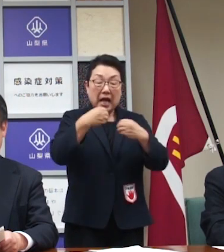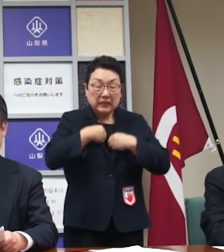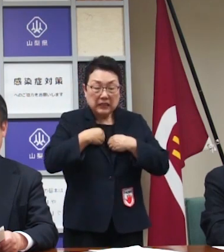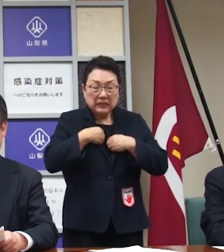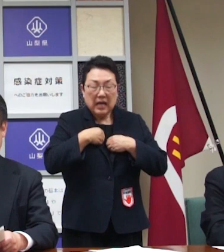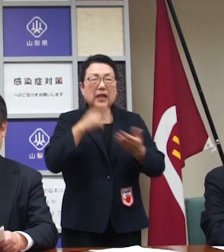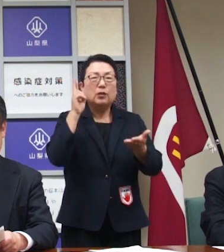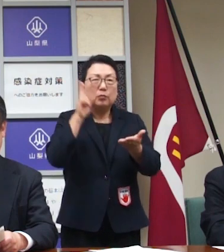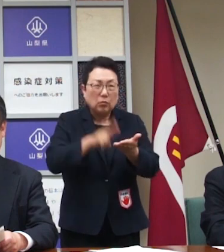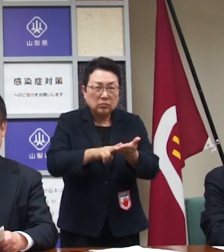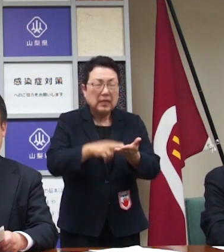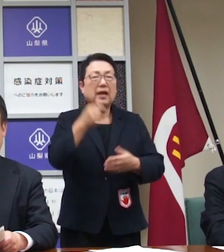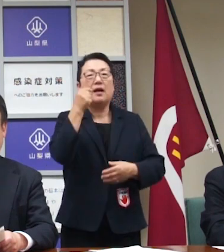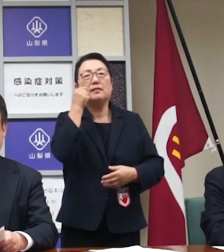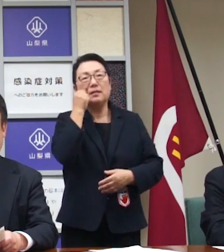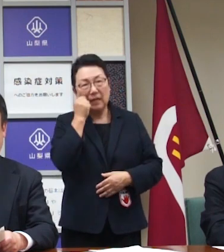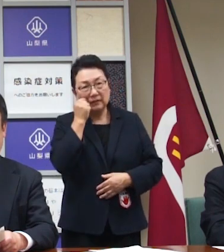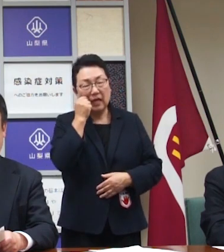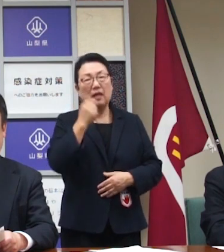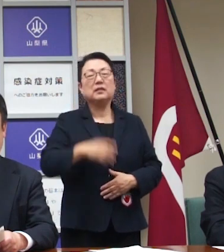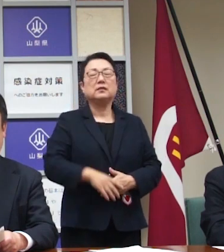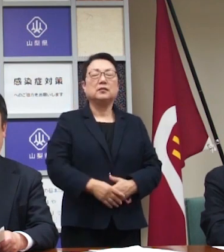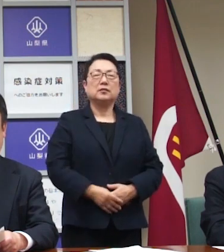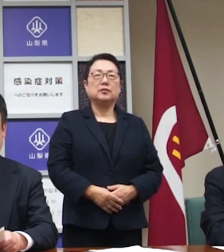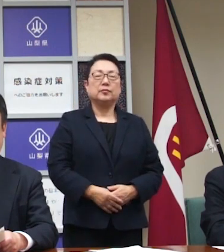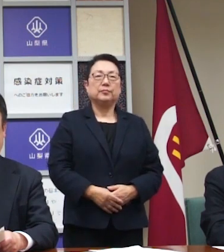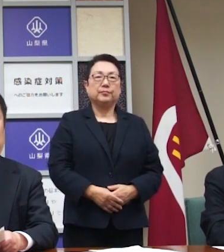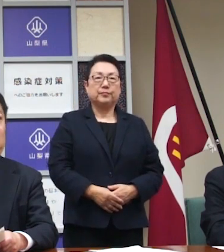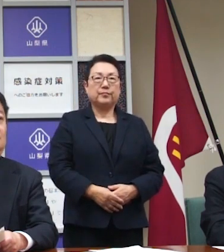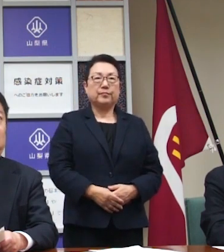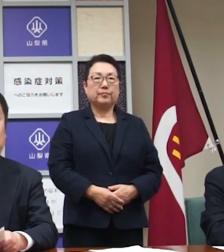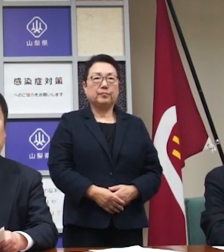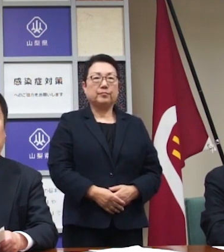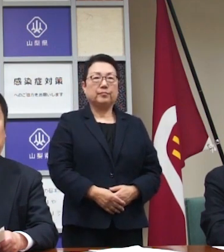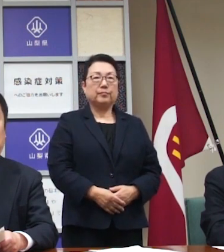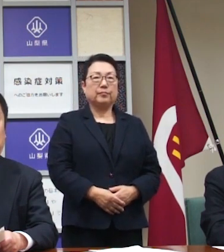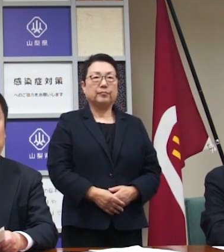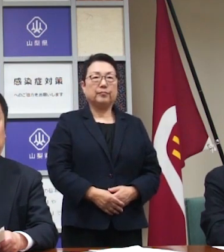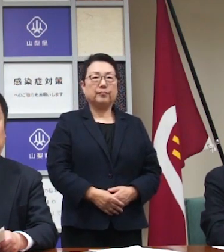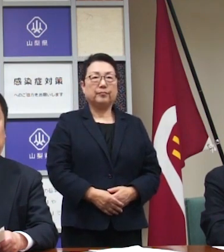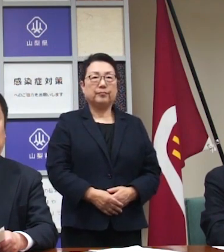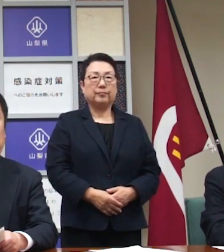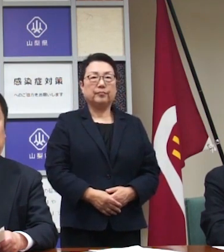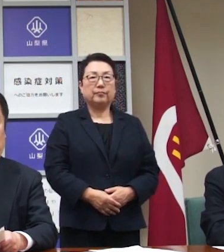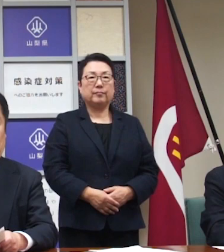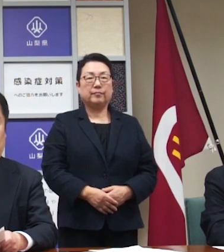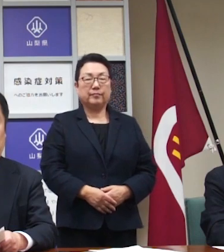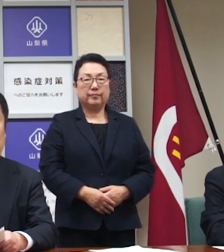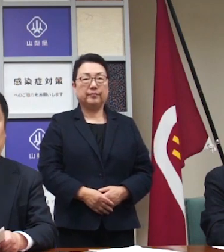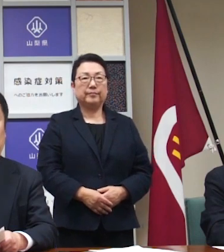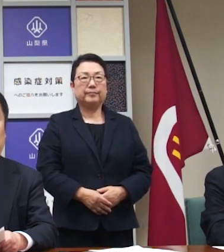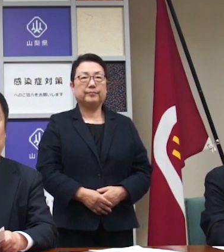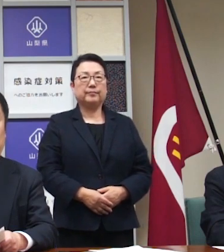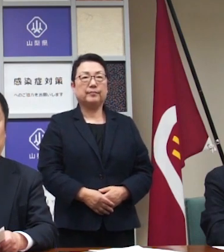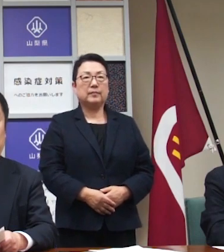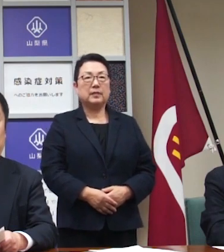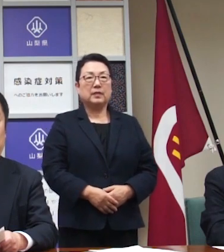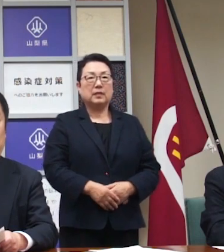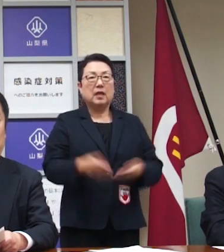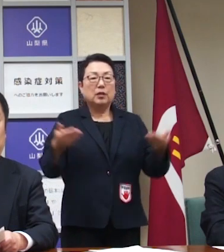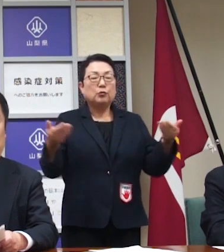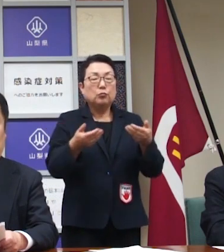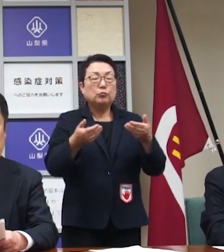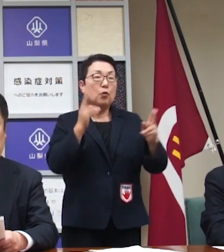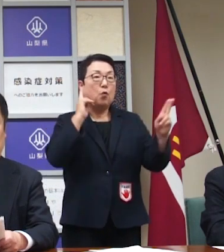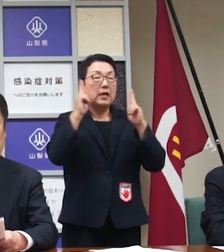特定ができていません。 はい、どうぞ。 YBS の田中です。職業会